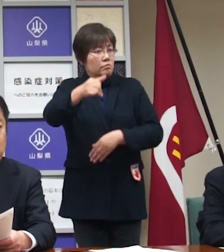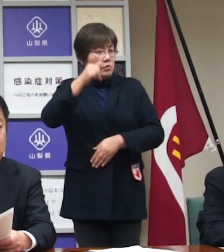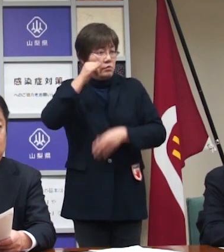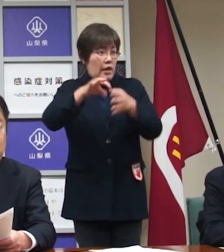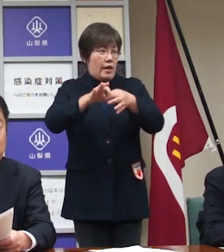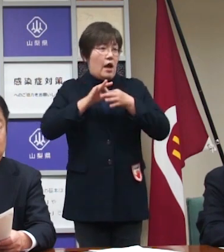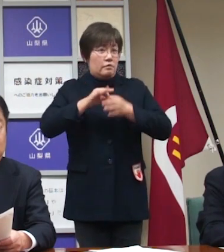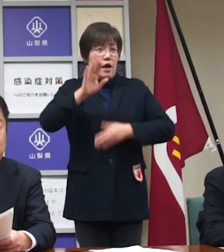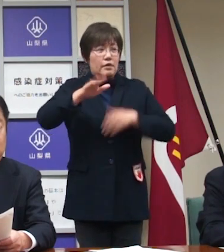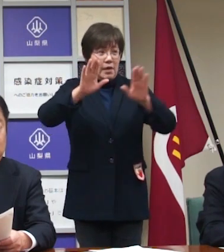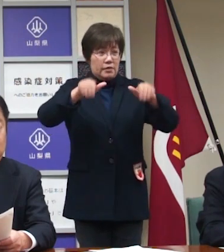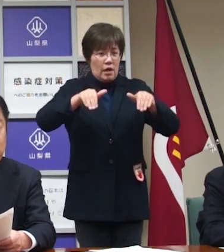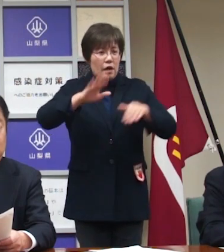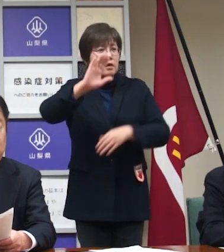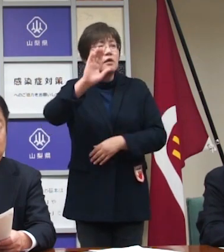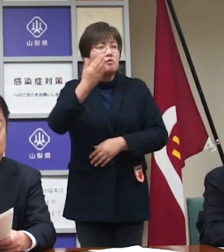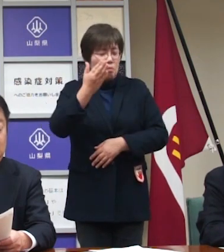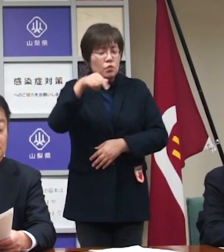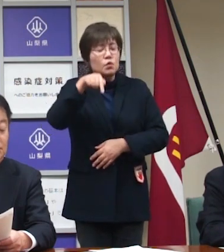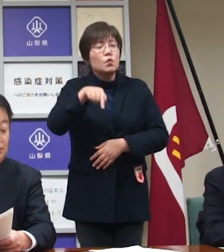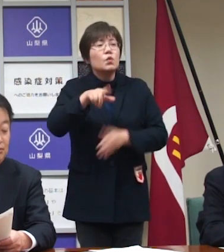ありましたが、その時点では